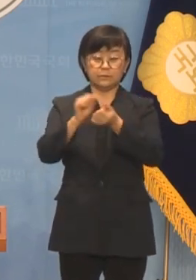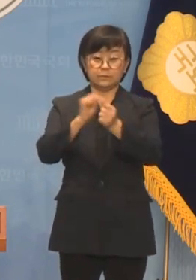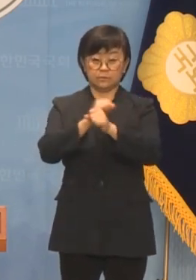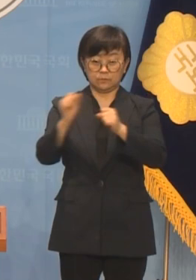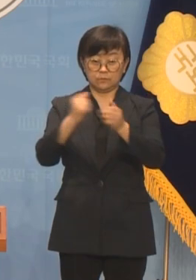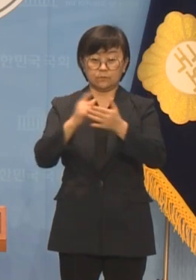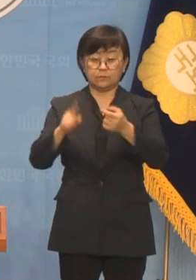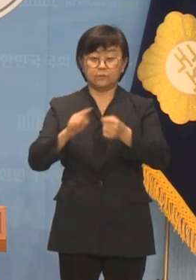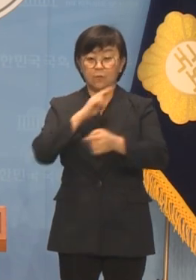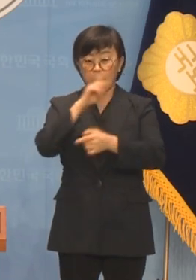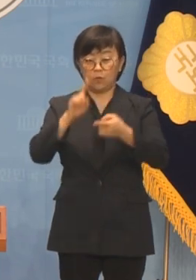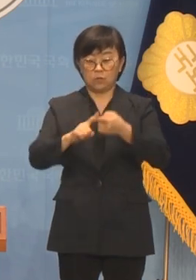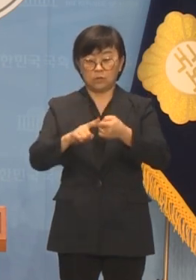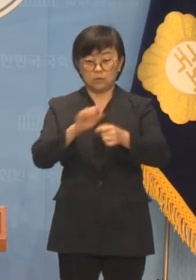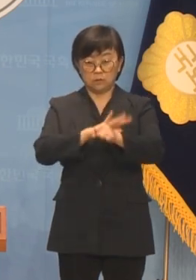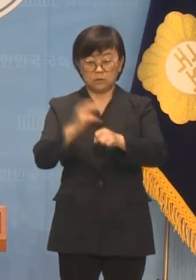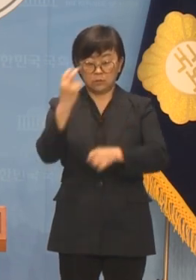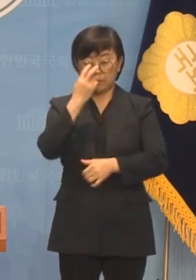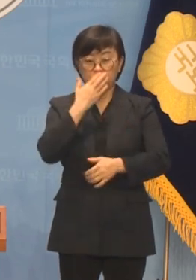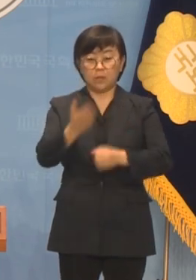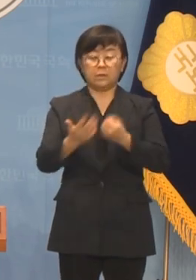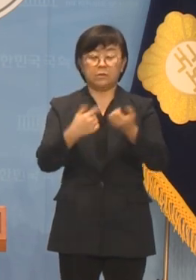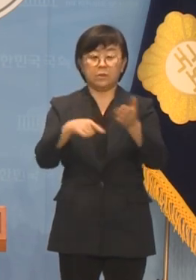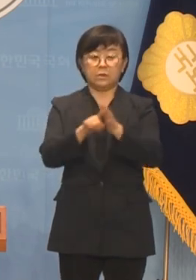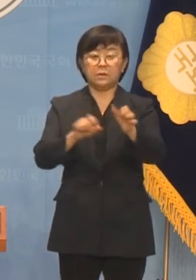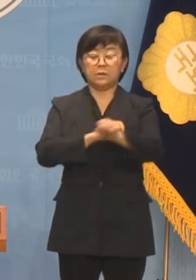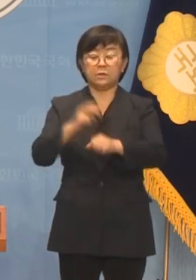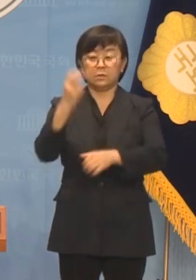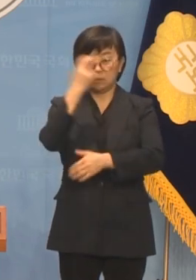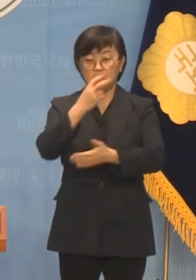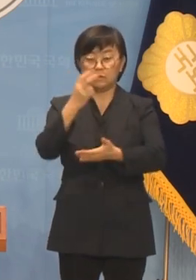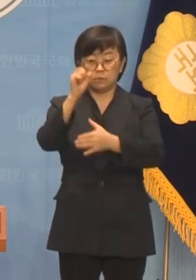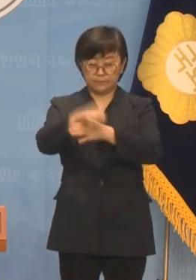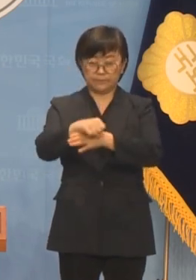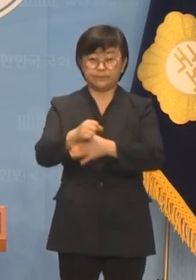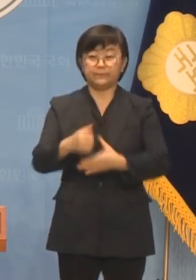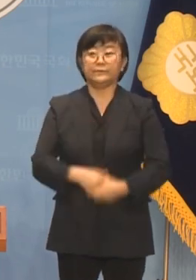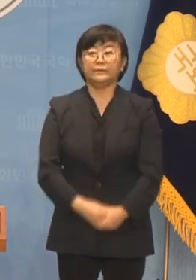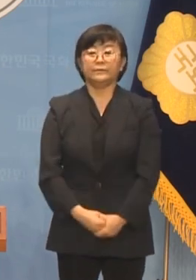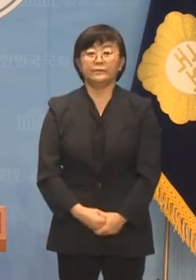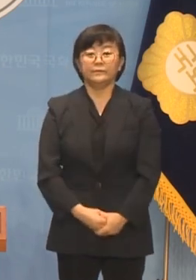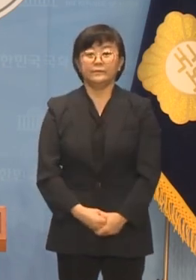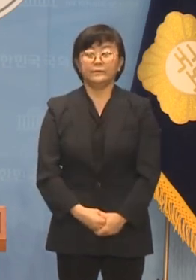의혹을 제대로 수사할 수 있도록 특검을 수용하십시오.